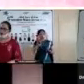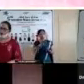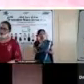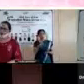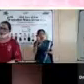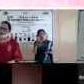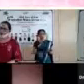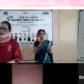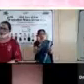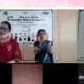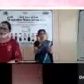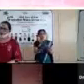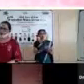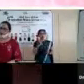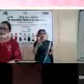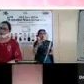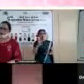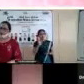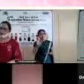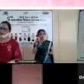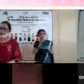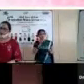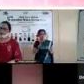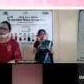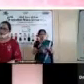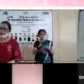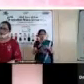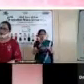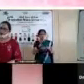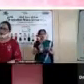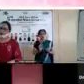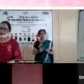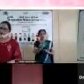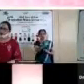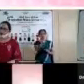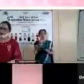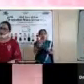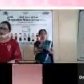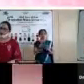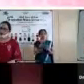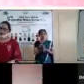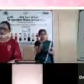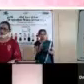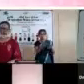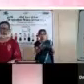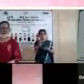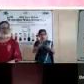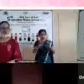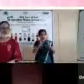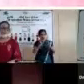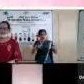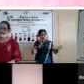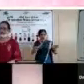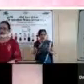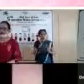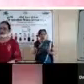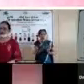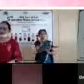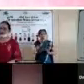प्रकार का जो फैशन वीक का आयोजन हो रहा है उससे उनकी प्रतिभाएं लोगों के सामने आएंगी और उनको